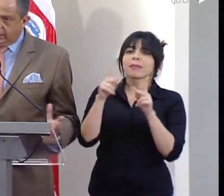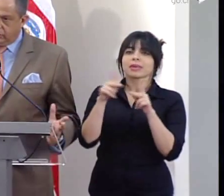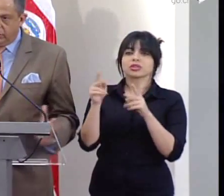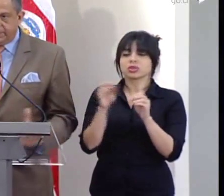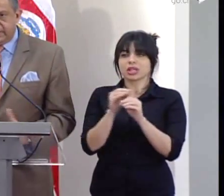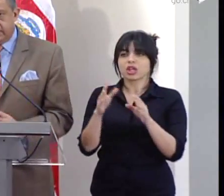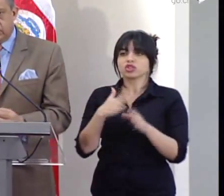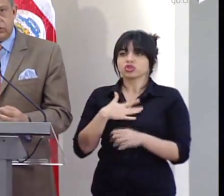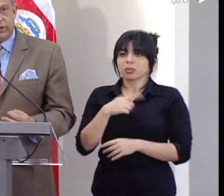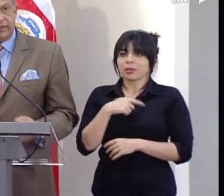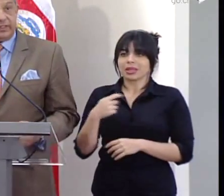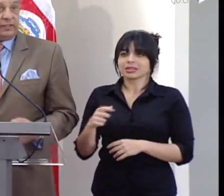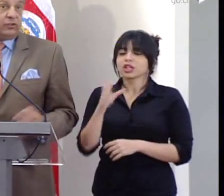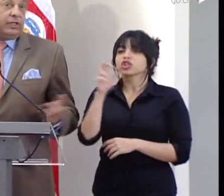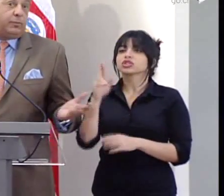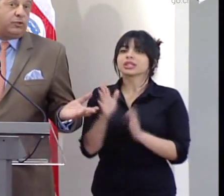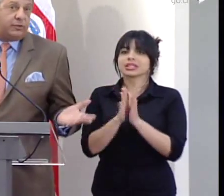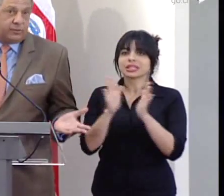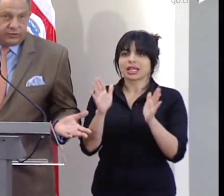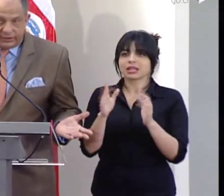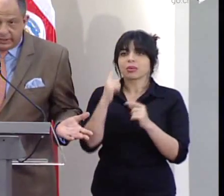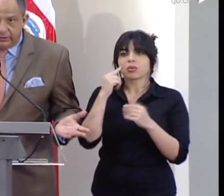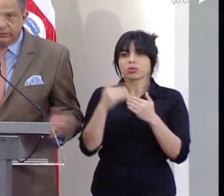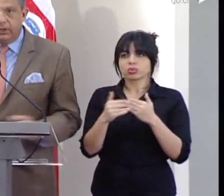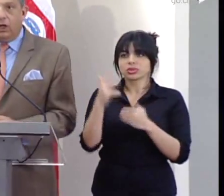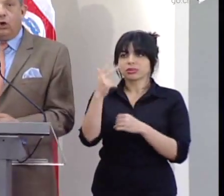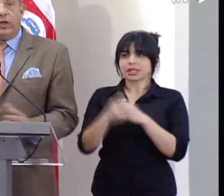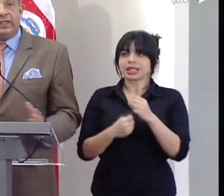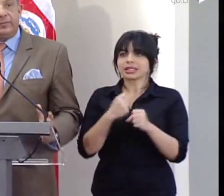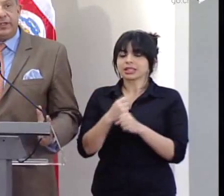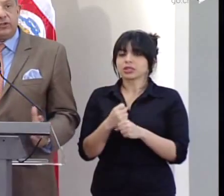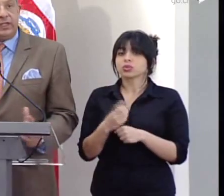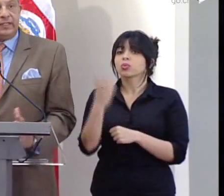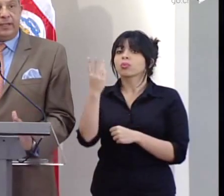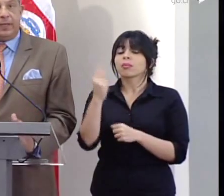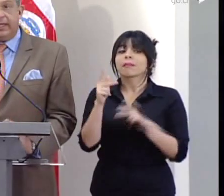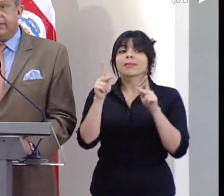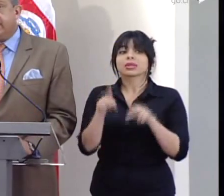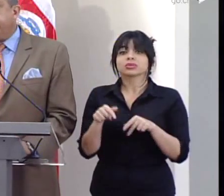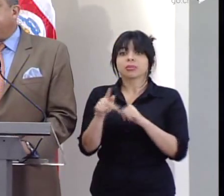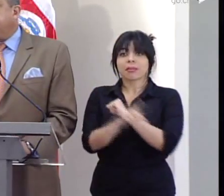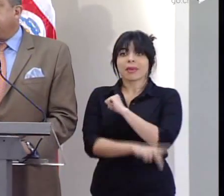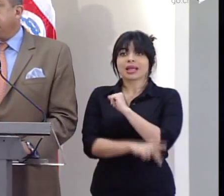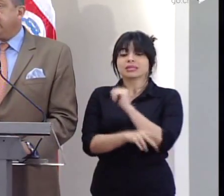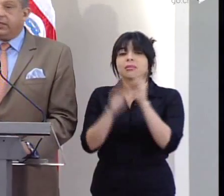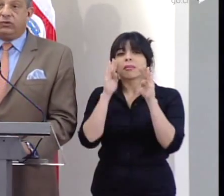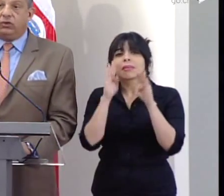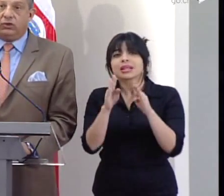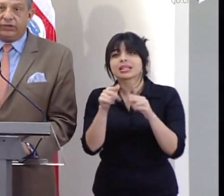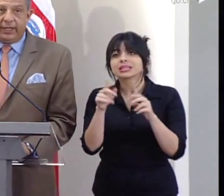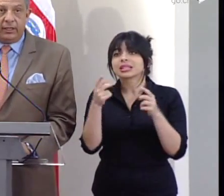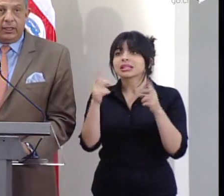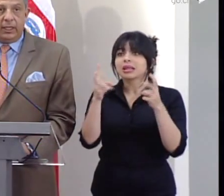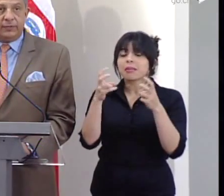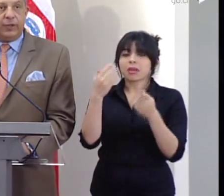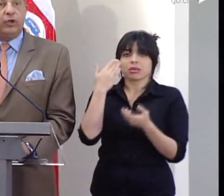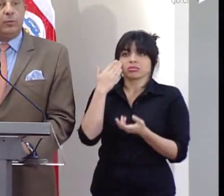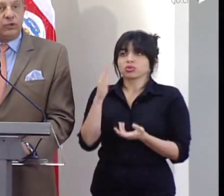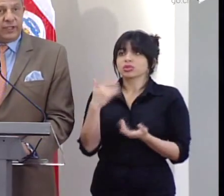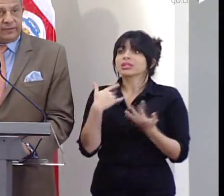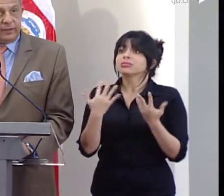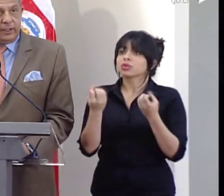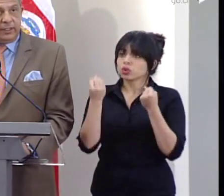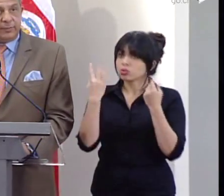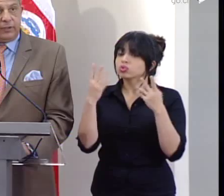personas ni nada. Yo soy el presidente de los costarricenses y lo seré por los próximos 3 años. ¿Cuántas personas en el país están pendientes de este caso? No lo sé, espero